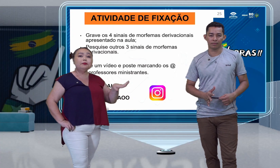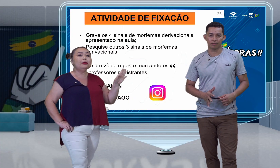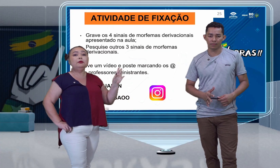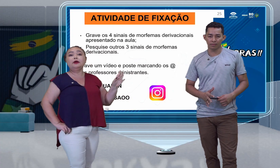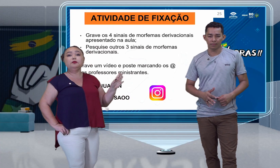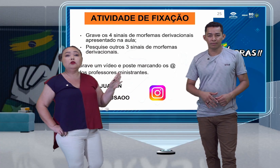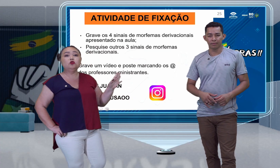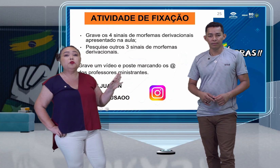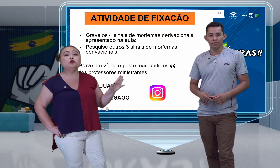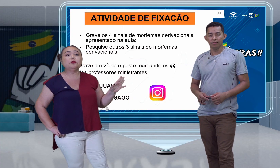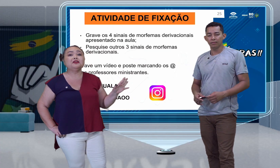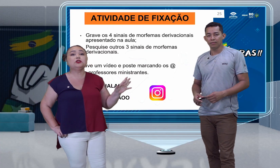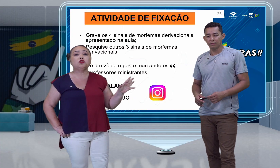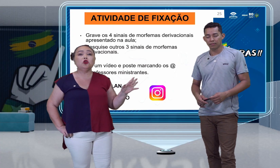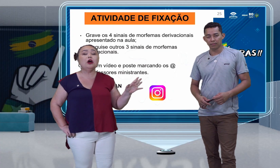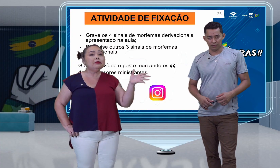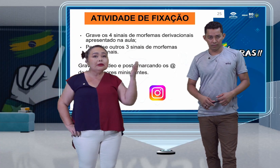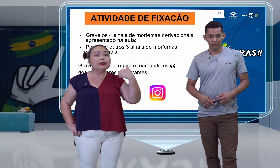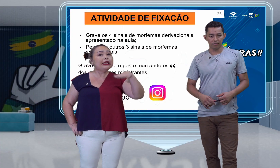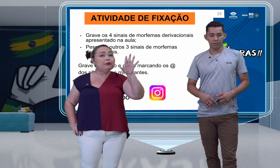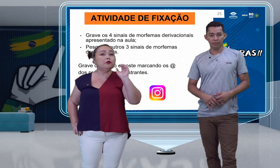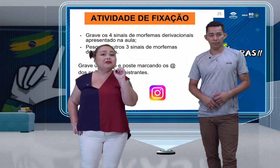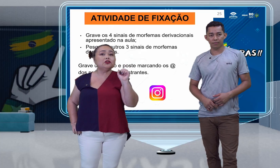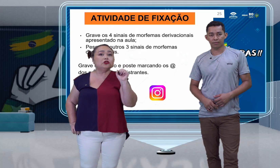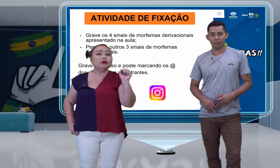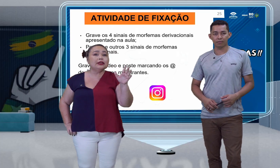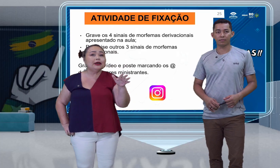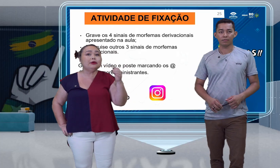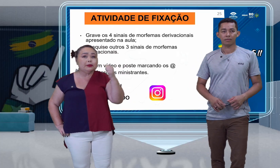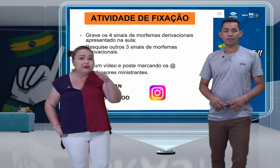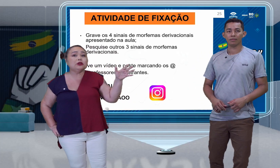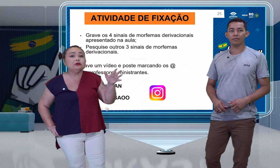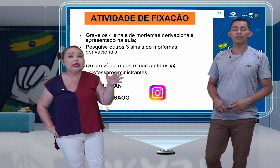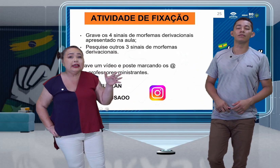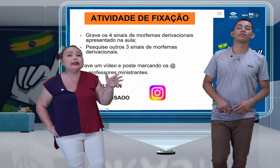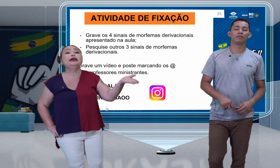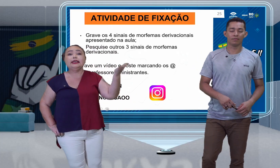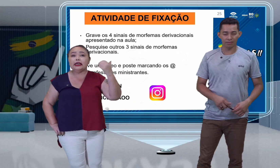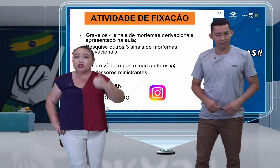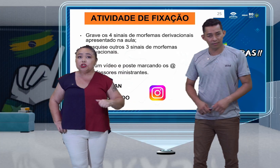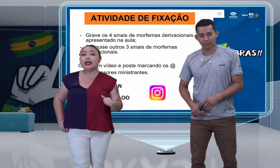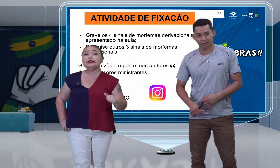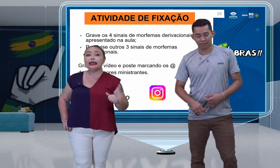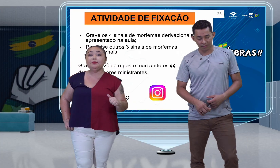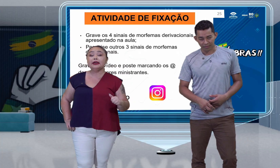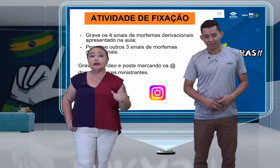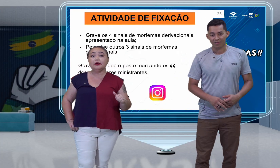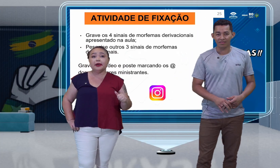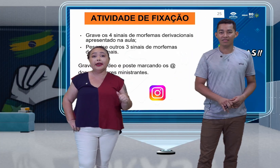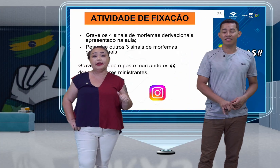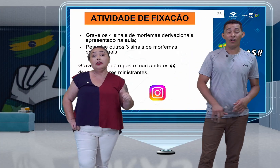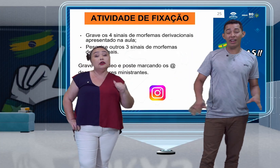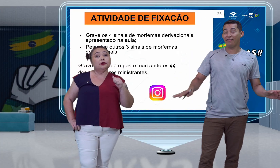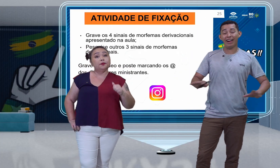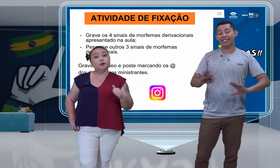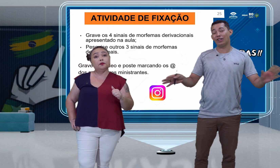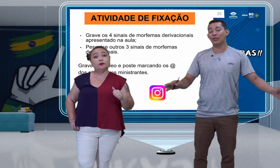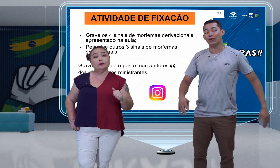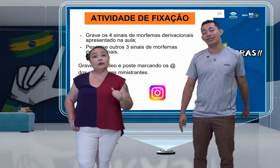também pelo grupo do professor. Olha, manda para o professor Joalã, manda para a professora Aldelina, que a gente recebe aqui também. Alguém vai achar nosso